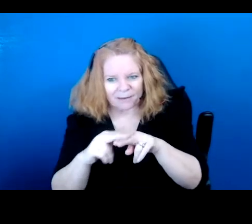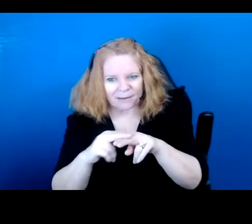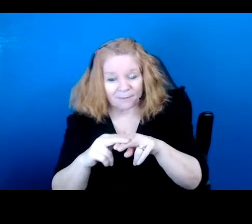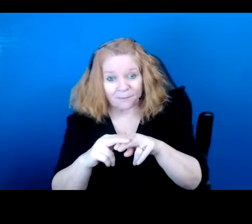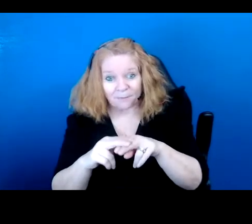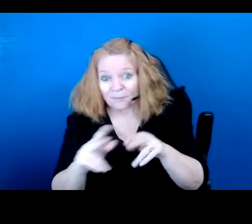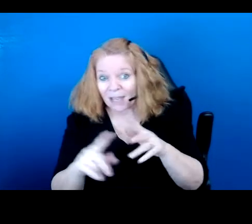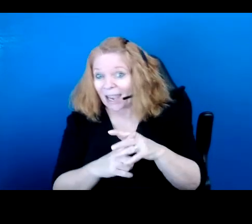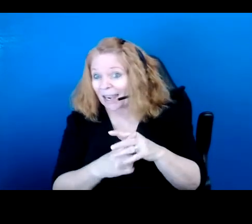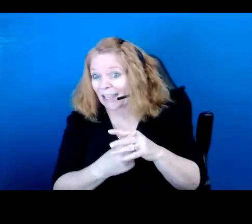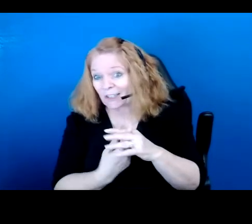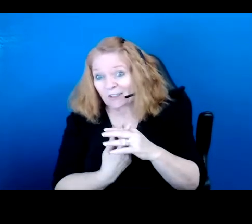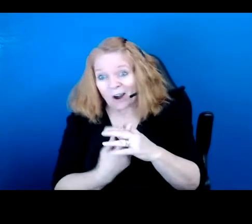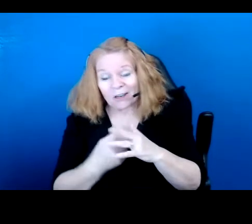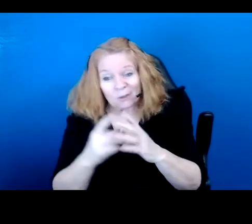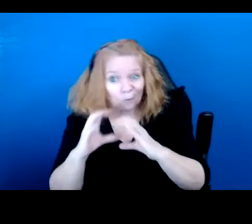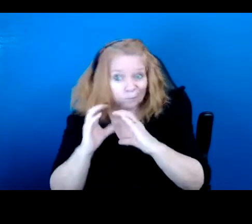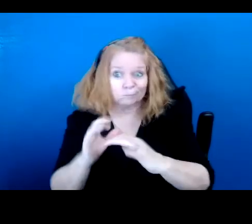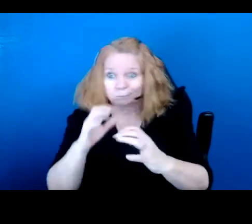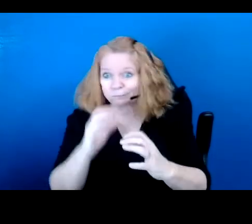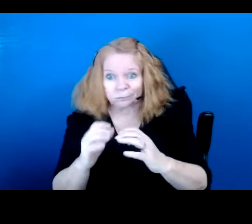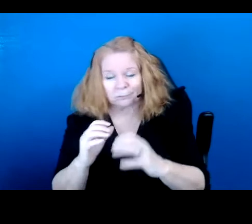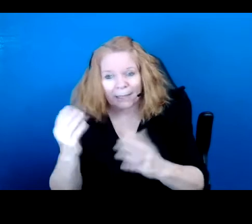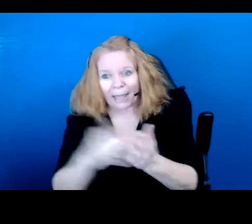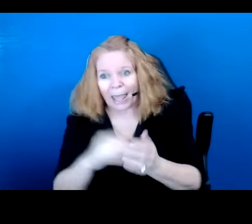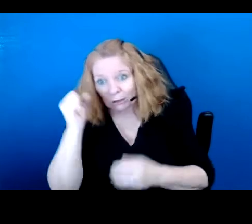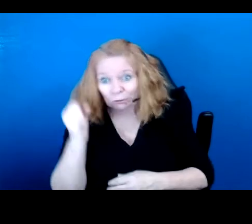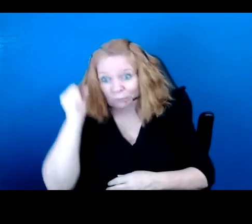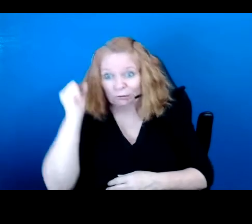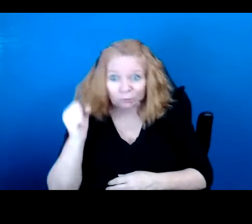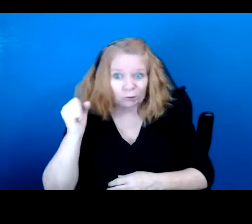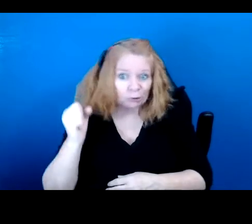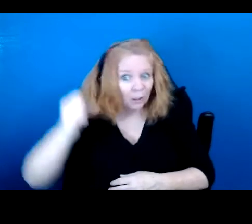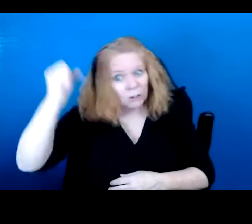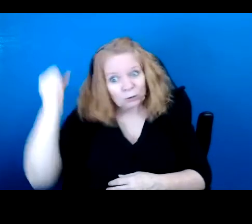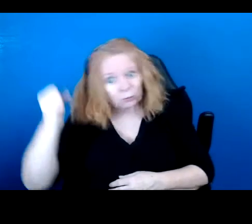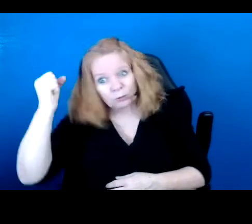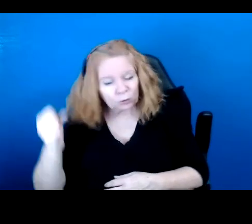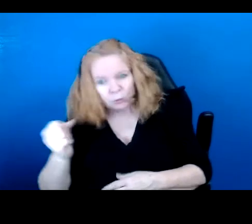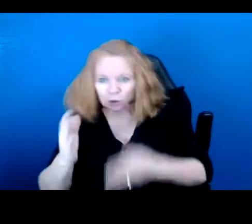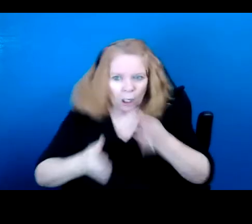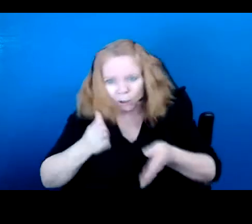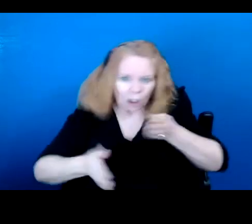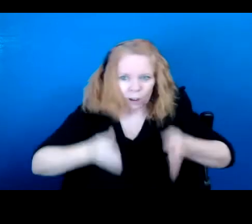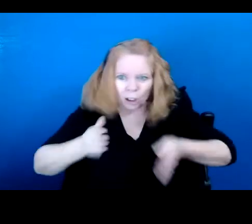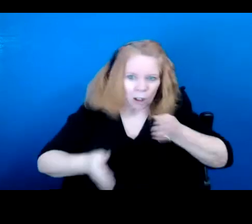así que vamos por ahí en él tren de invierno nos hizo jesús